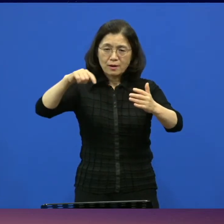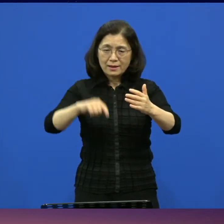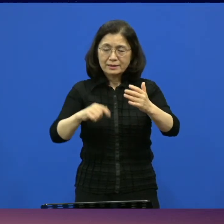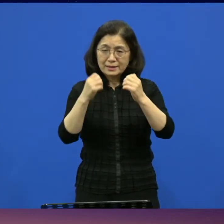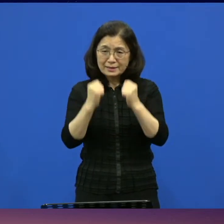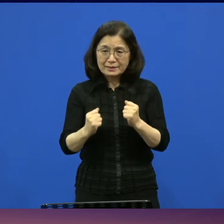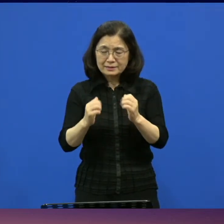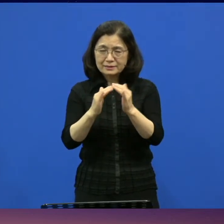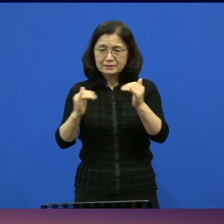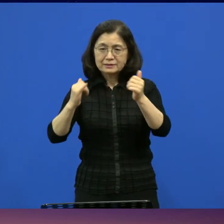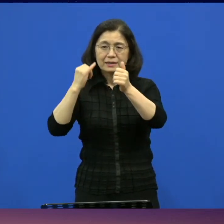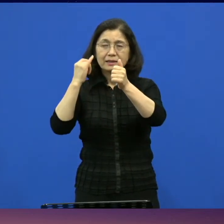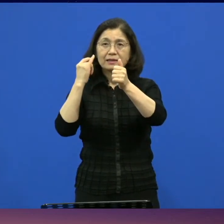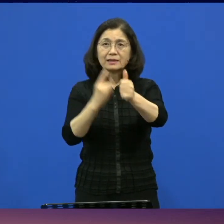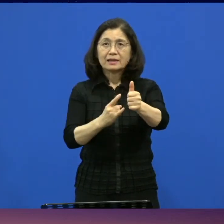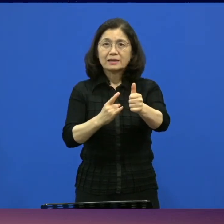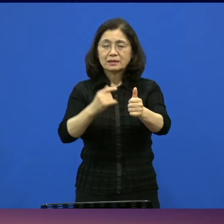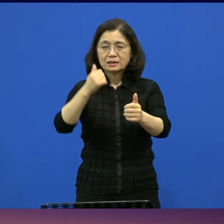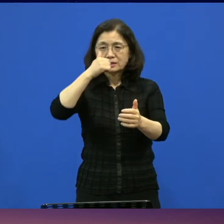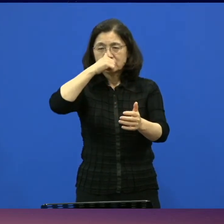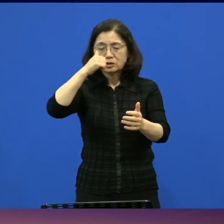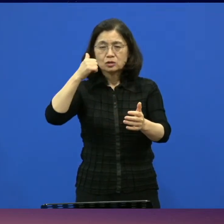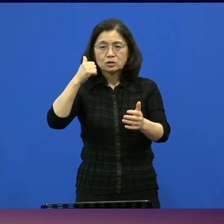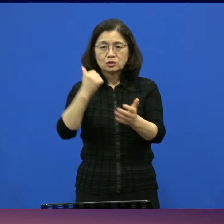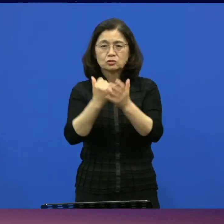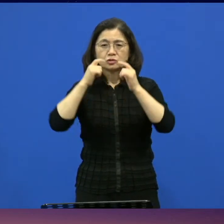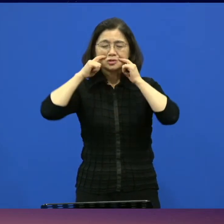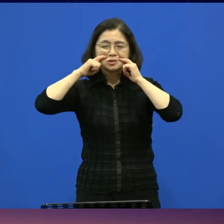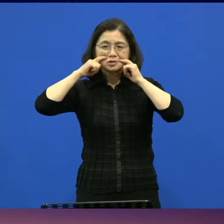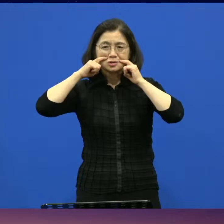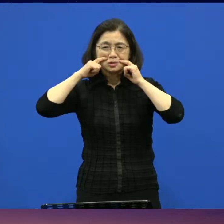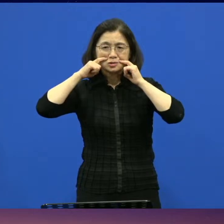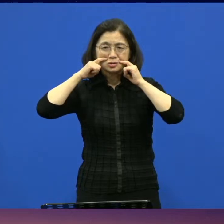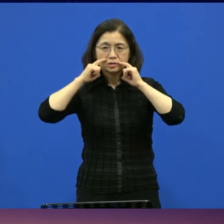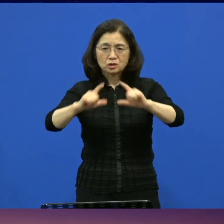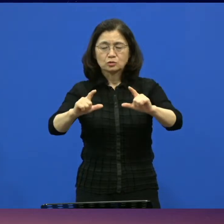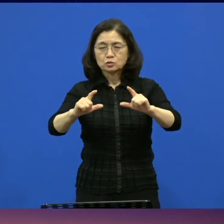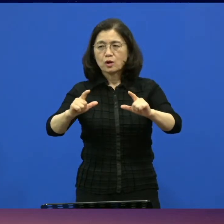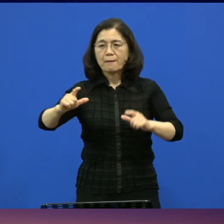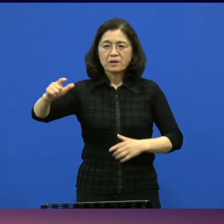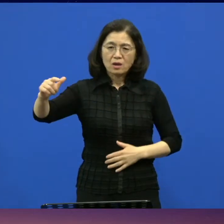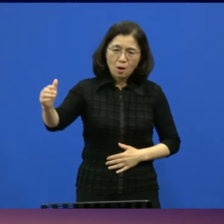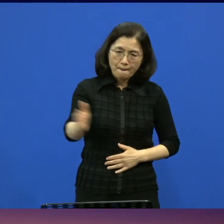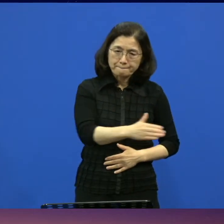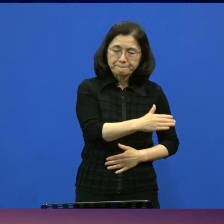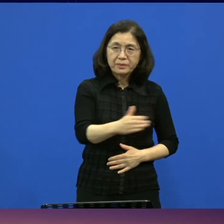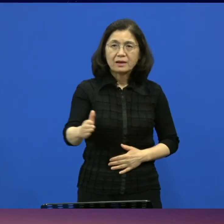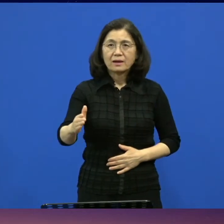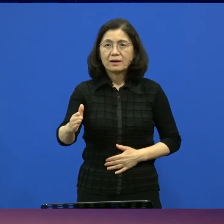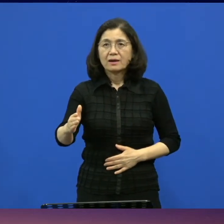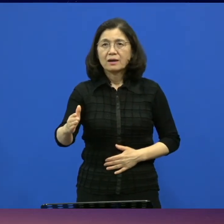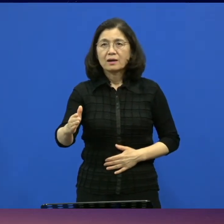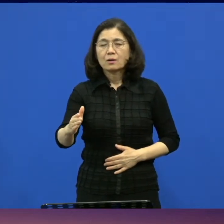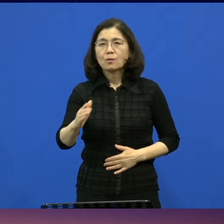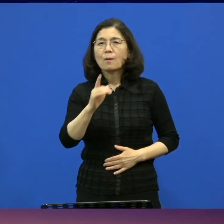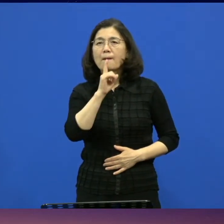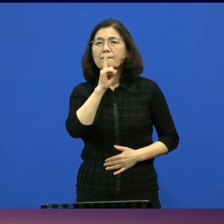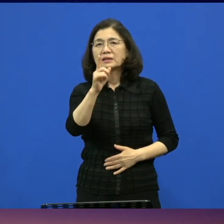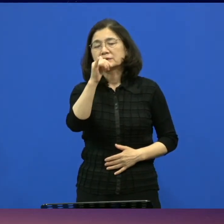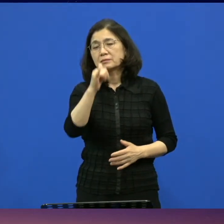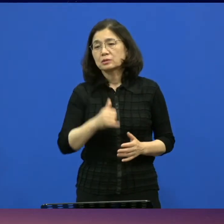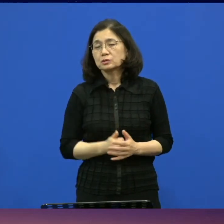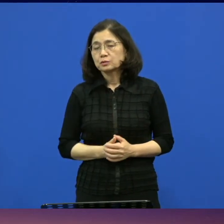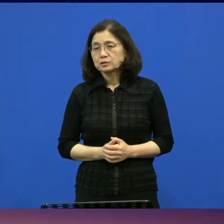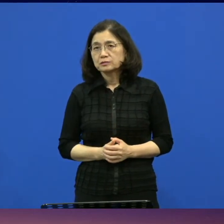자에게는 결코 정죄함이 없나니라고 하는 이 자유의 대선언을 하신